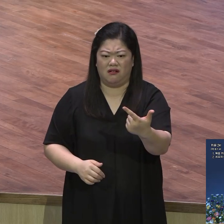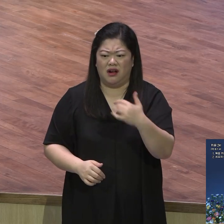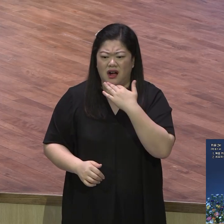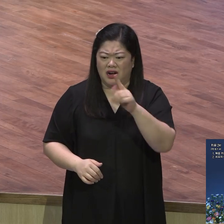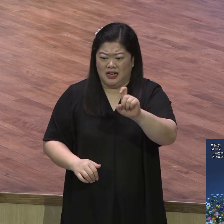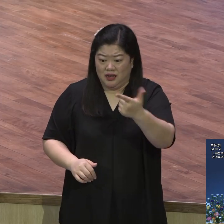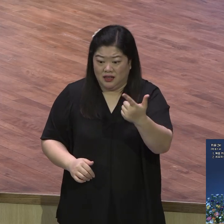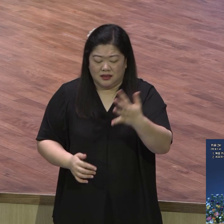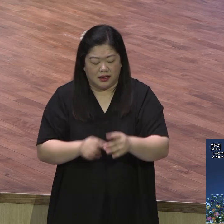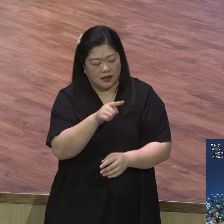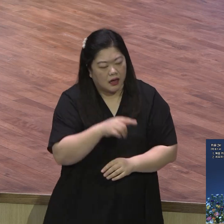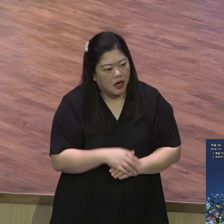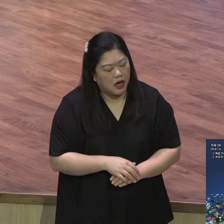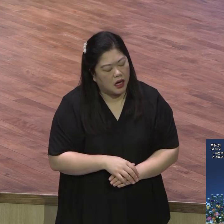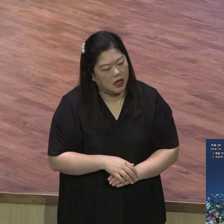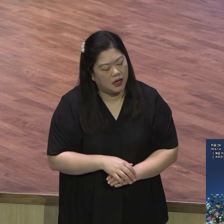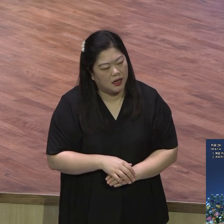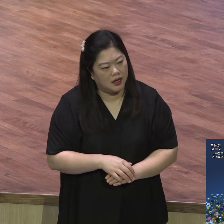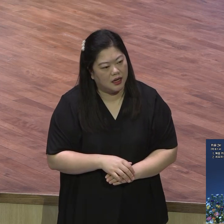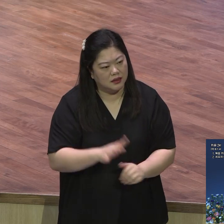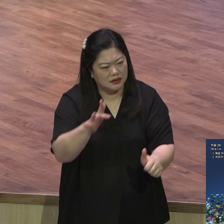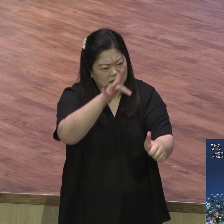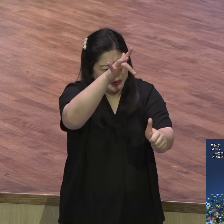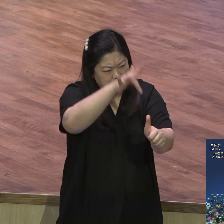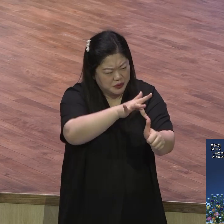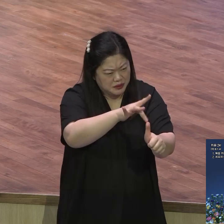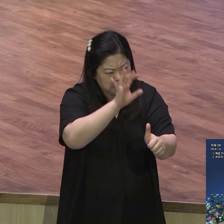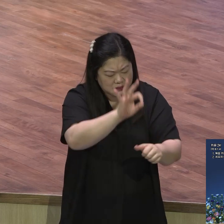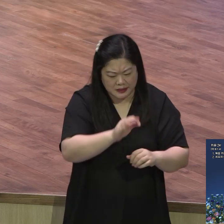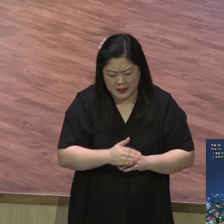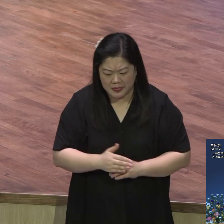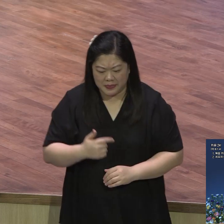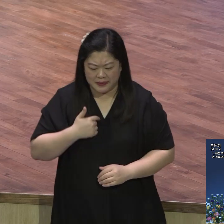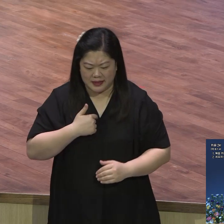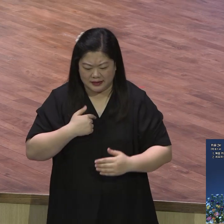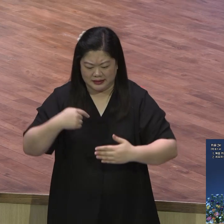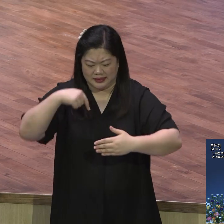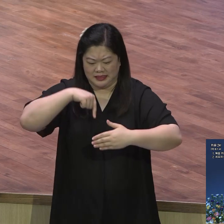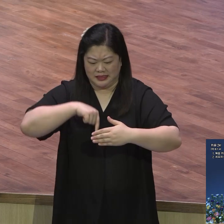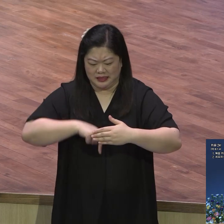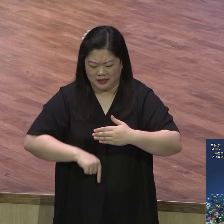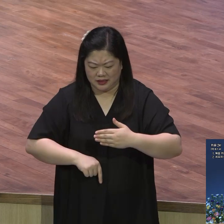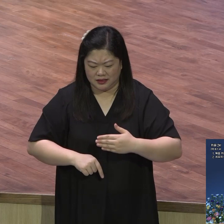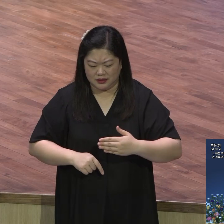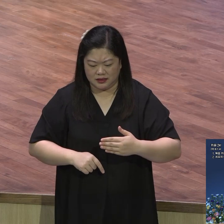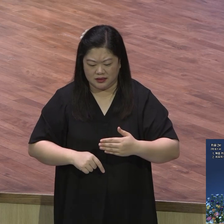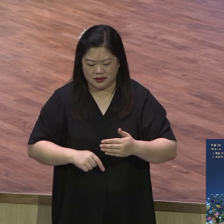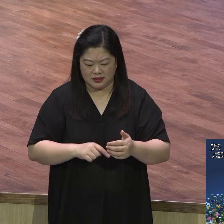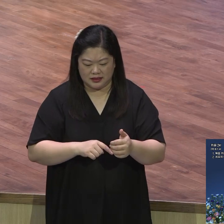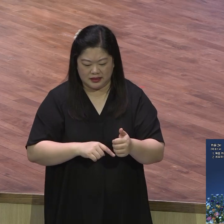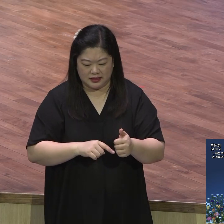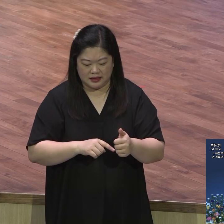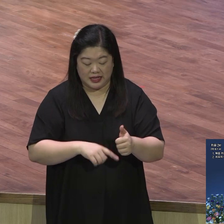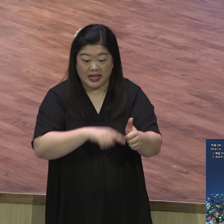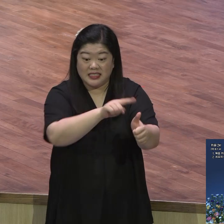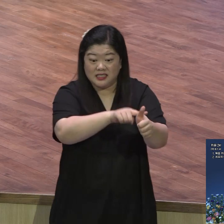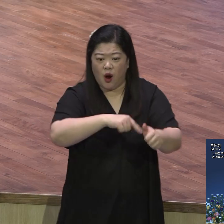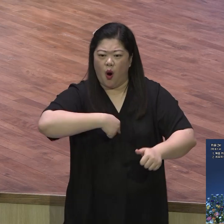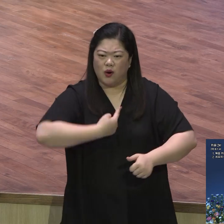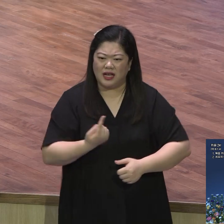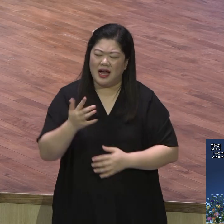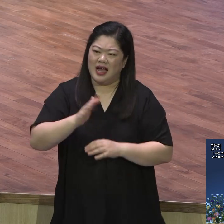뭐 행핀 없단 말이야. 이걸 귀 쫓아내 이 속에서 또 막 오만만을 다 내 지가 내가 이래 살았다고